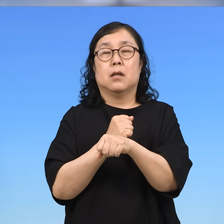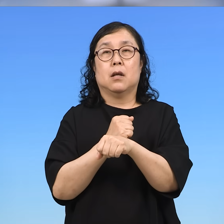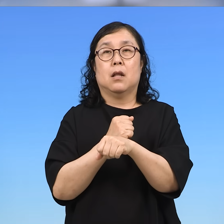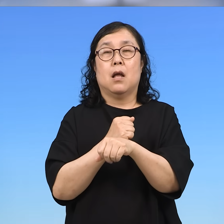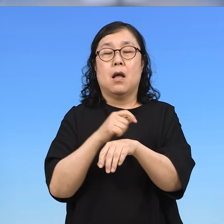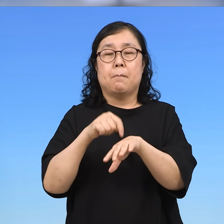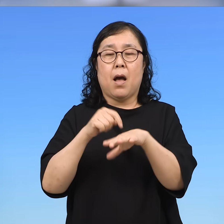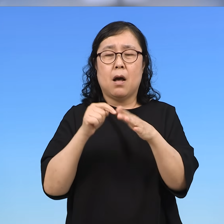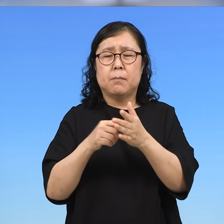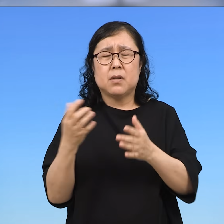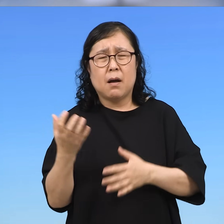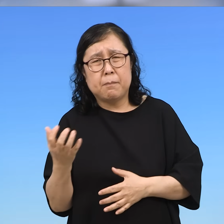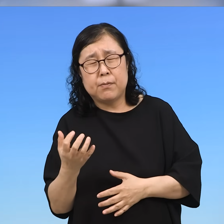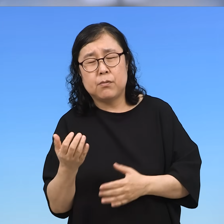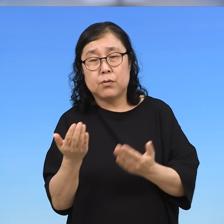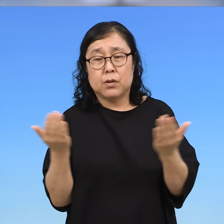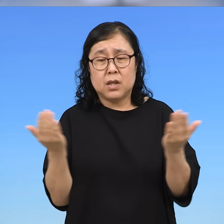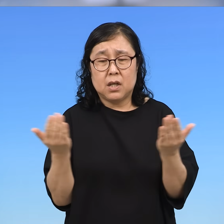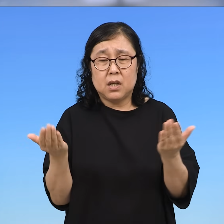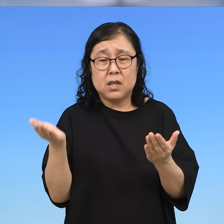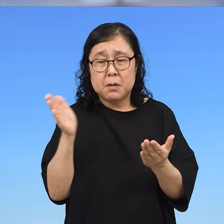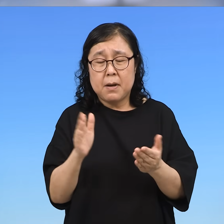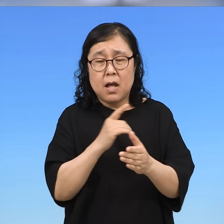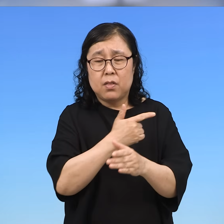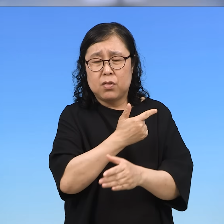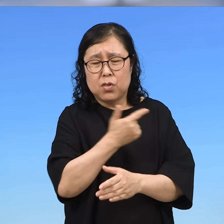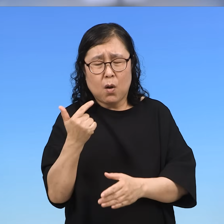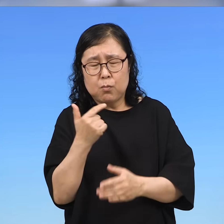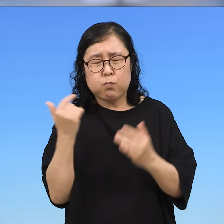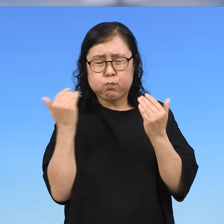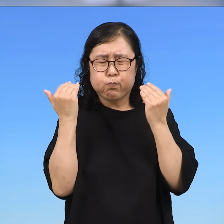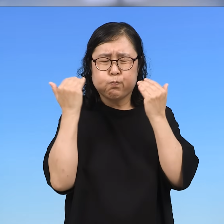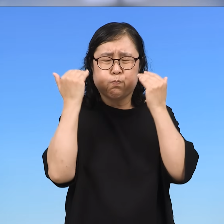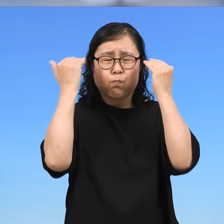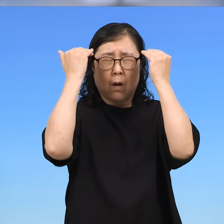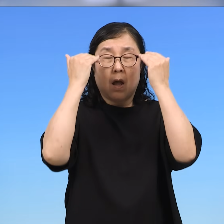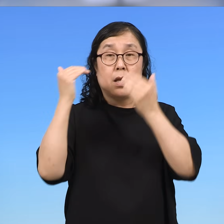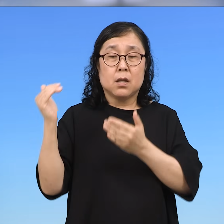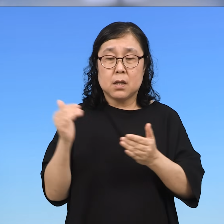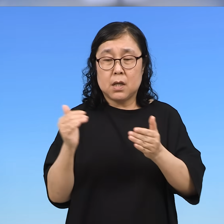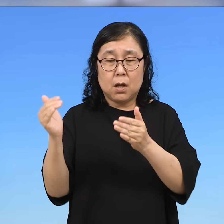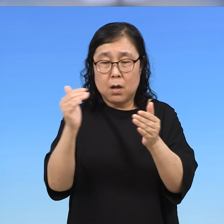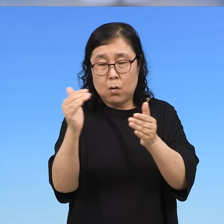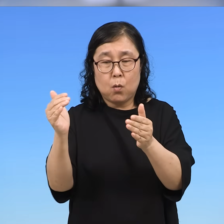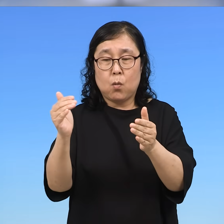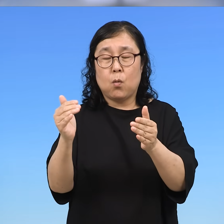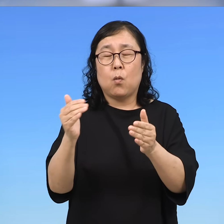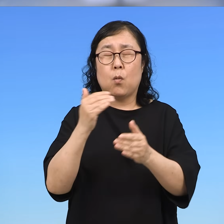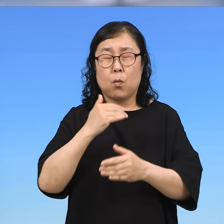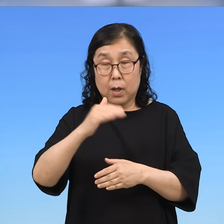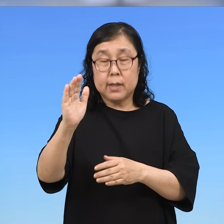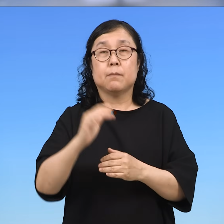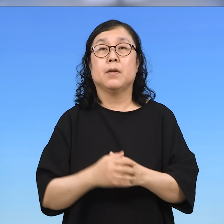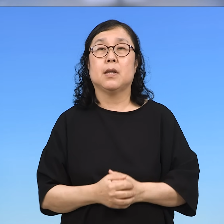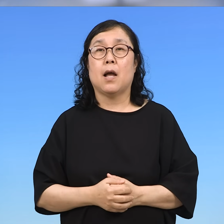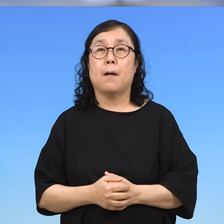아픔을 겪는 그 사건을 가지고 너무나 성숙한 길로. 그래서 이분이요, 그 하프타임이라는 책에 나오는